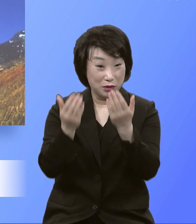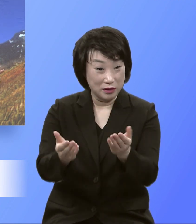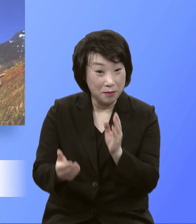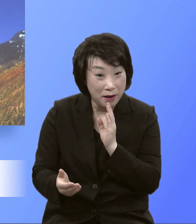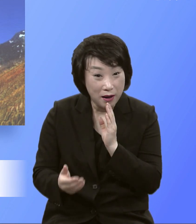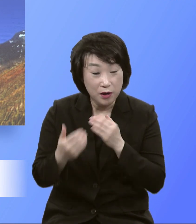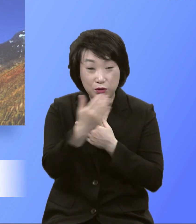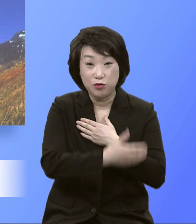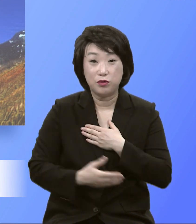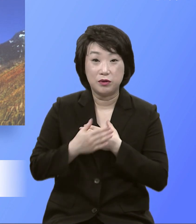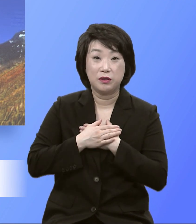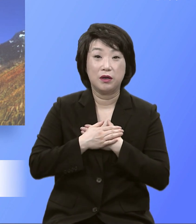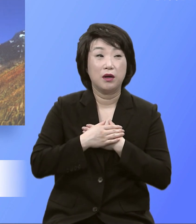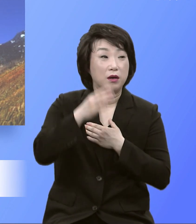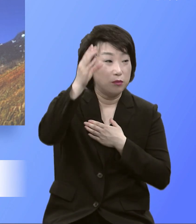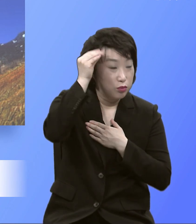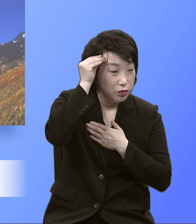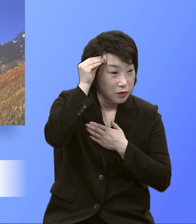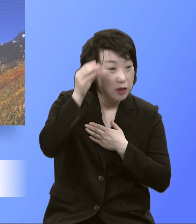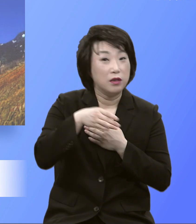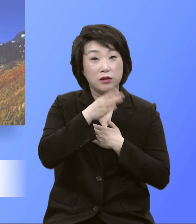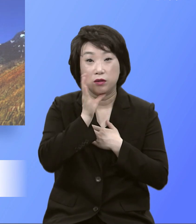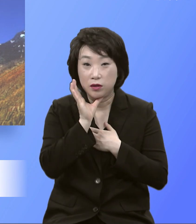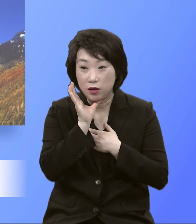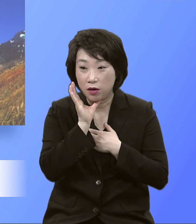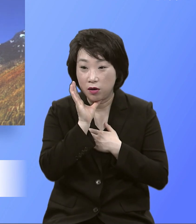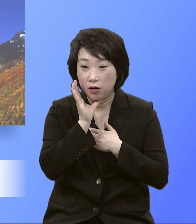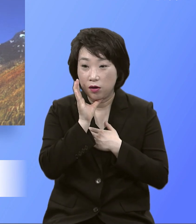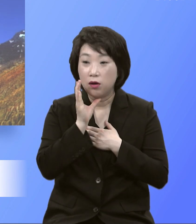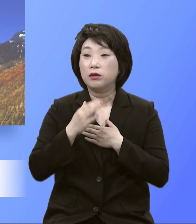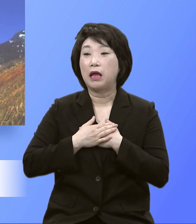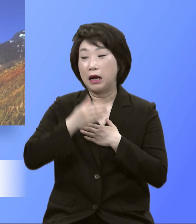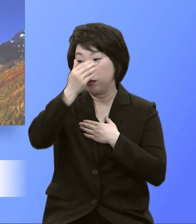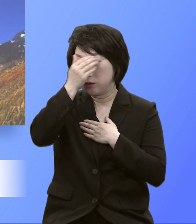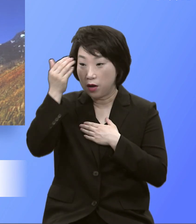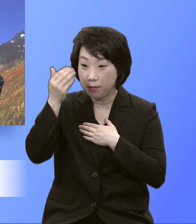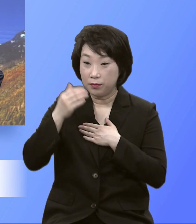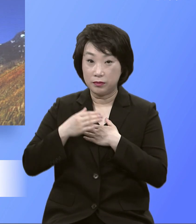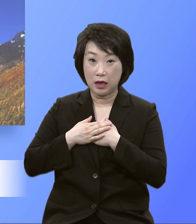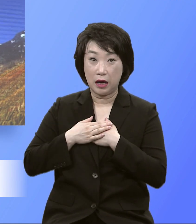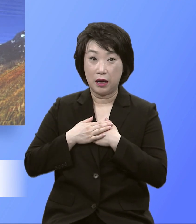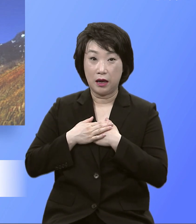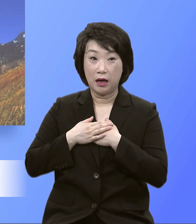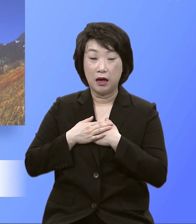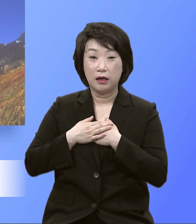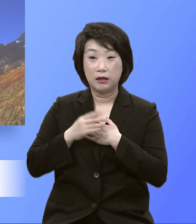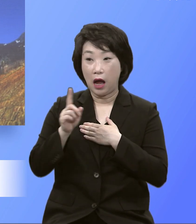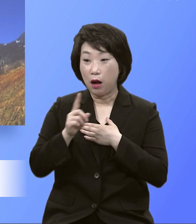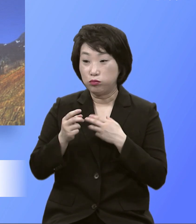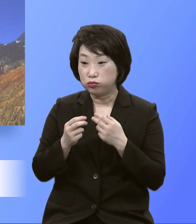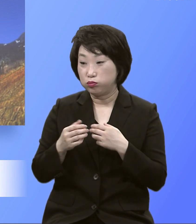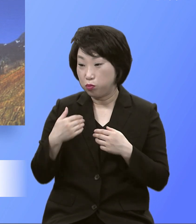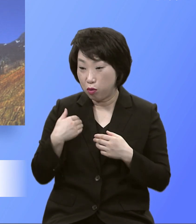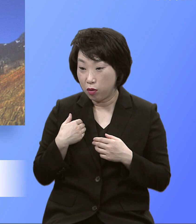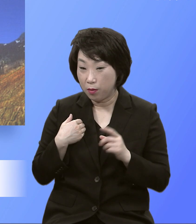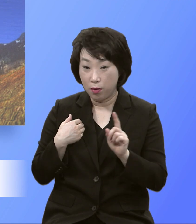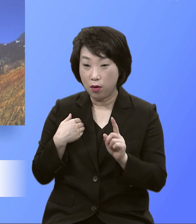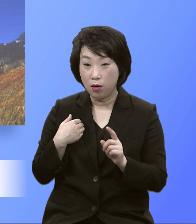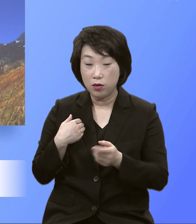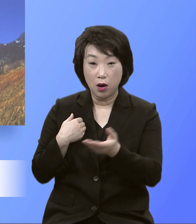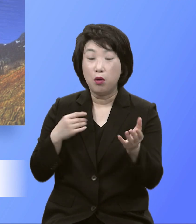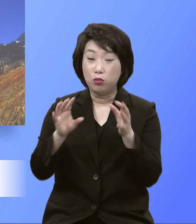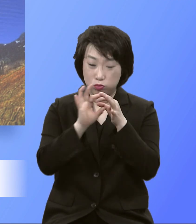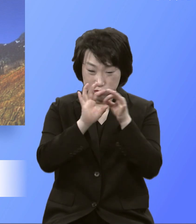육신이 무식하든지 늙었든지 내가 젊든지 내가 아무것도 모르든지